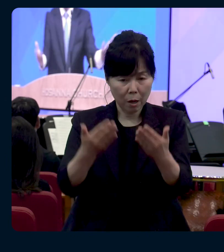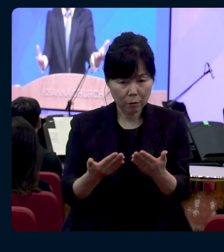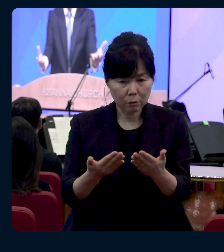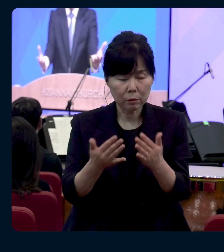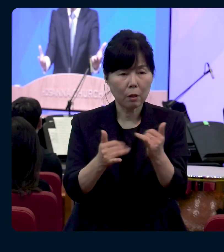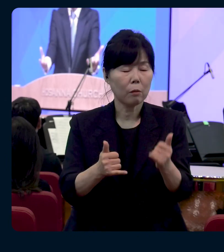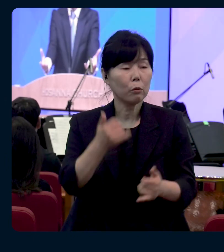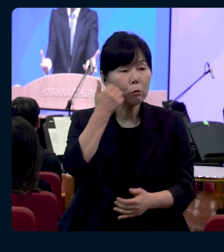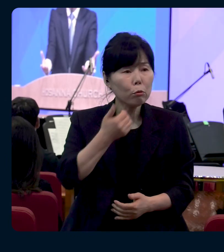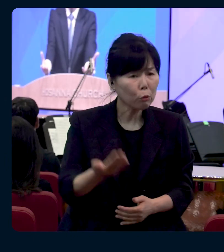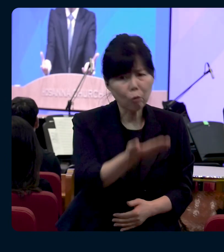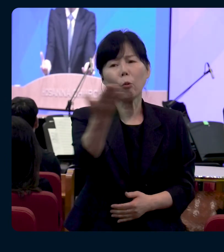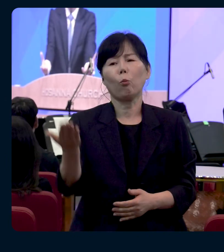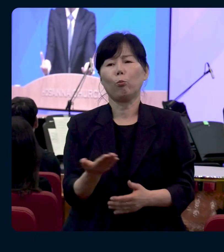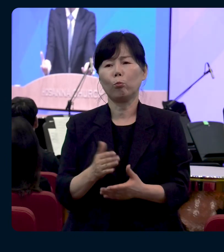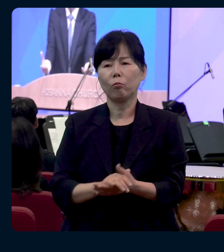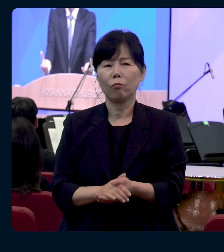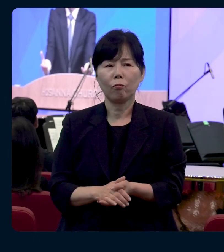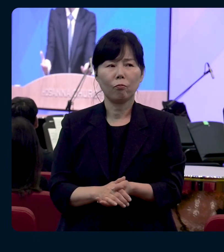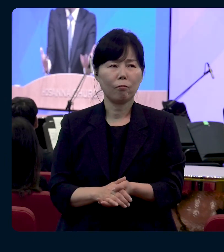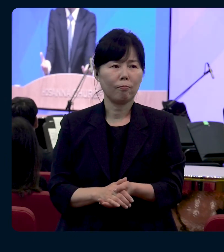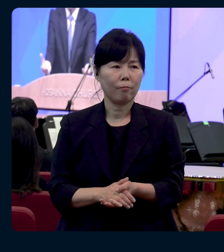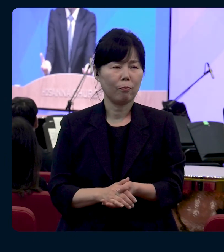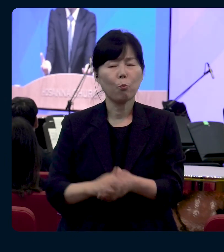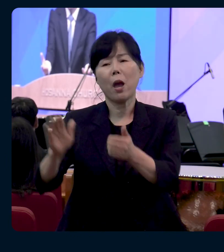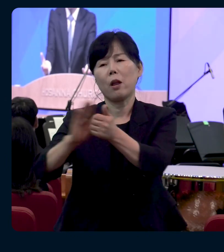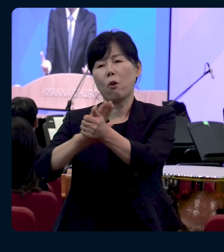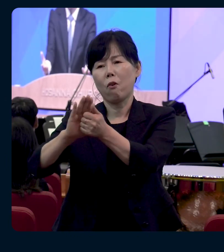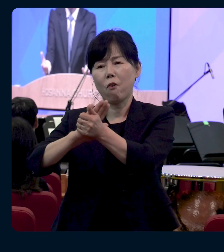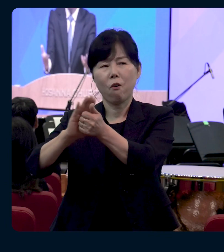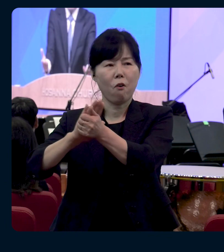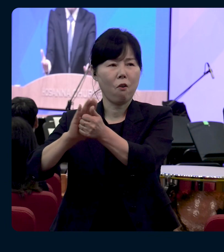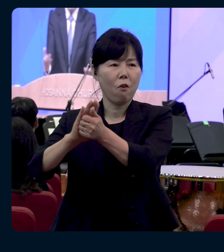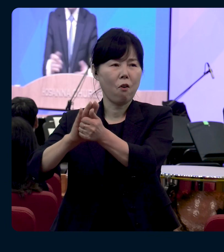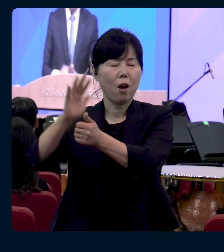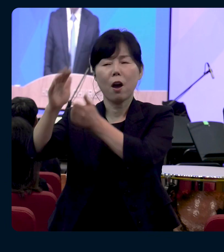그러니까 우리의 신앙은 이래야죠. 배려.